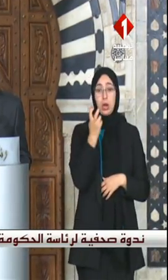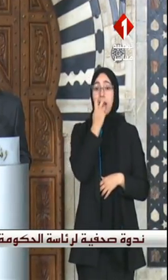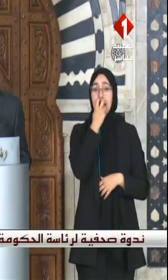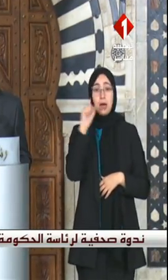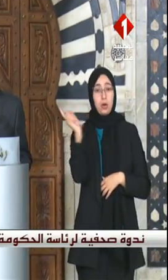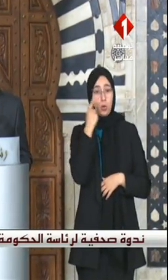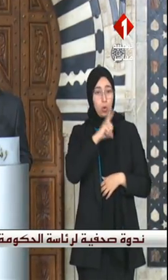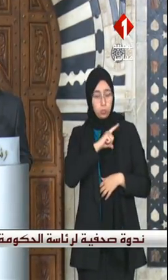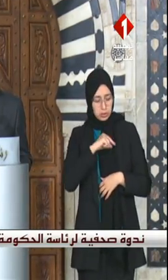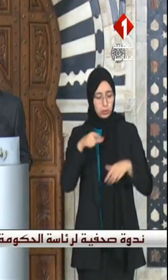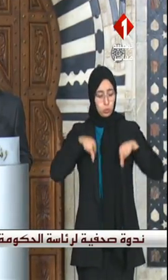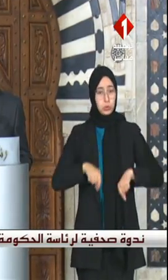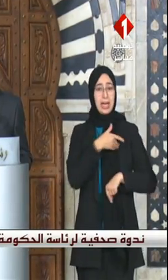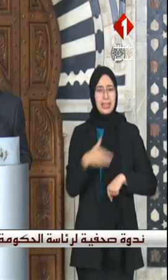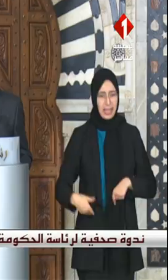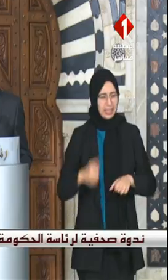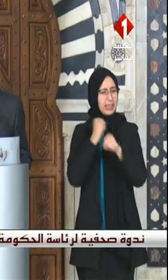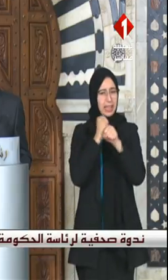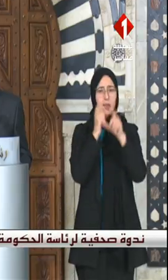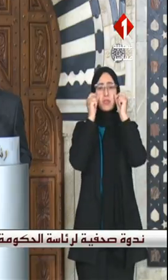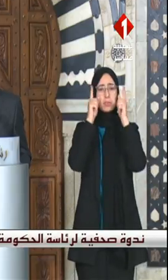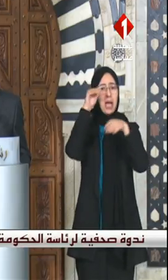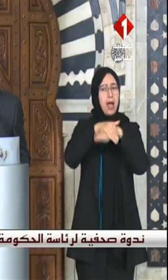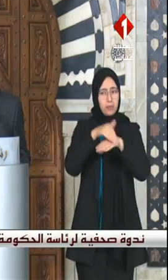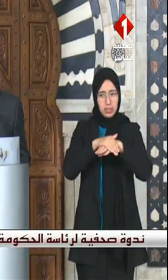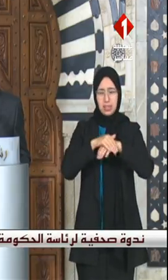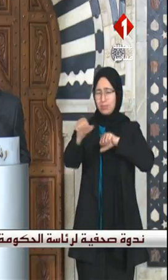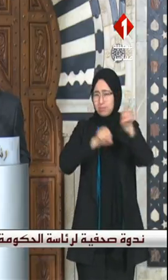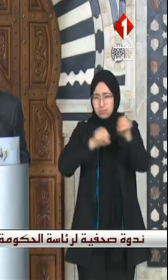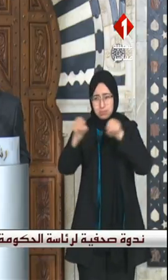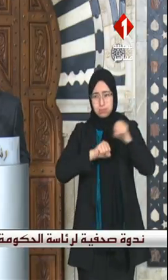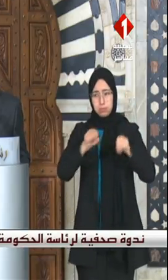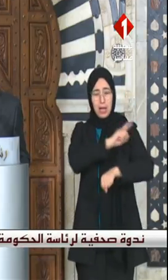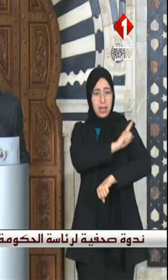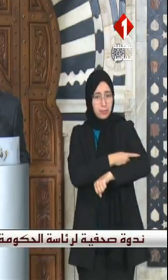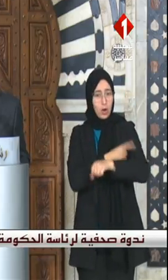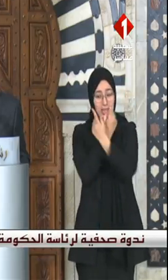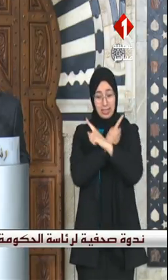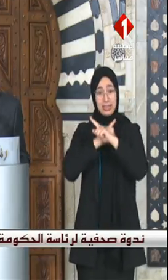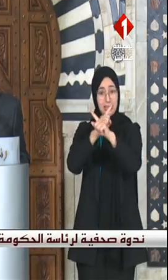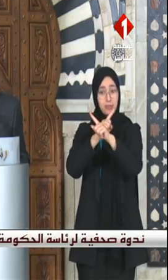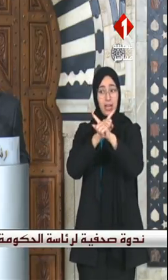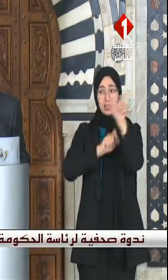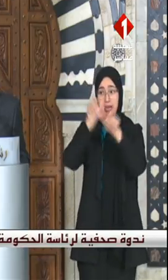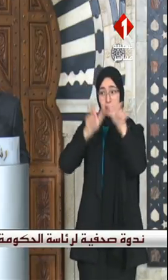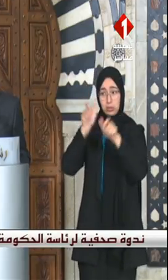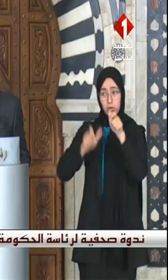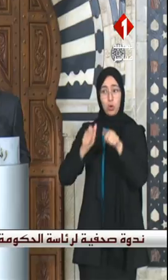الإداري المشترك وزارة الداخلية اللي يعملوا ليلا نهار مش لا جبارة في معارضة الوجود الوطني لمكافحة